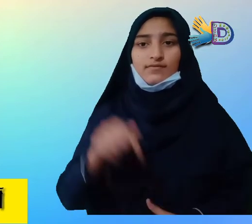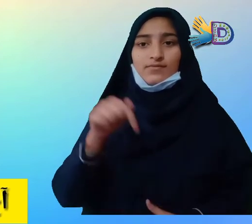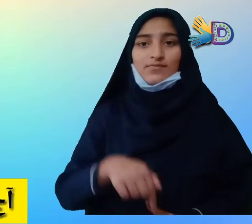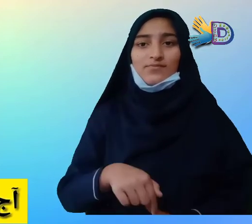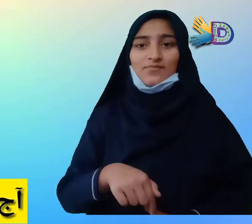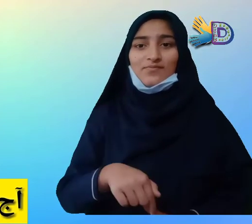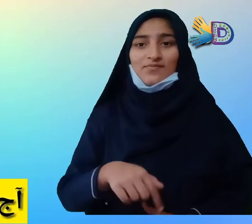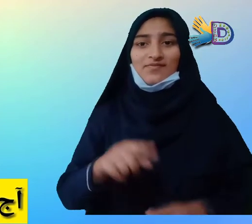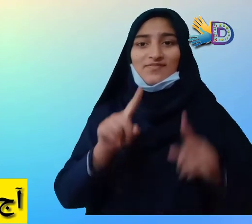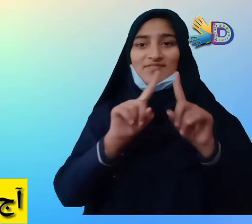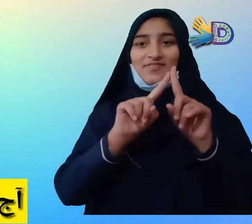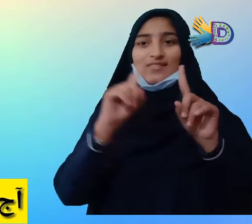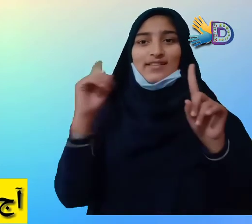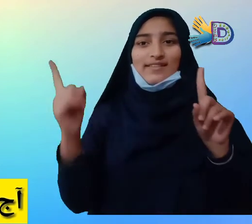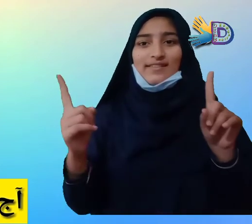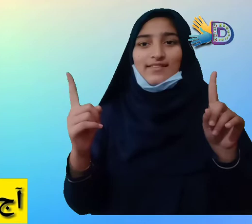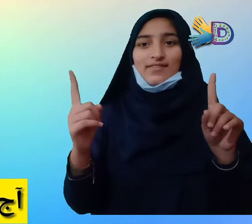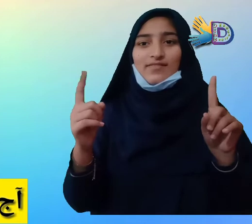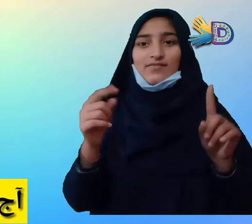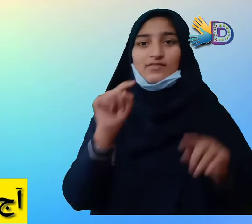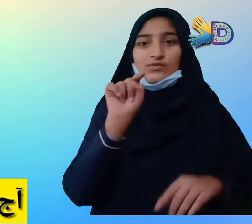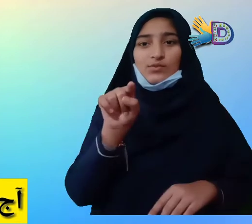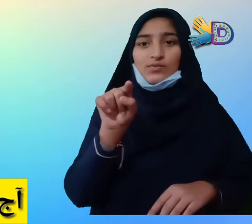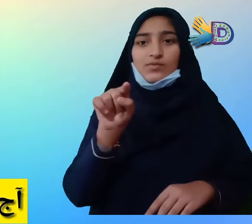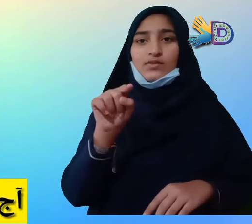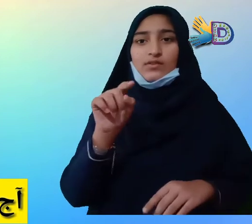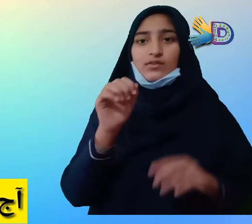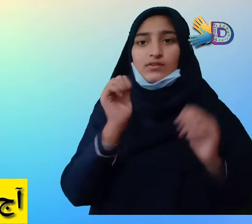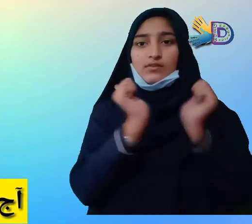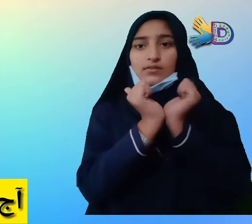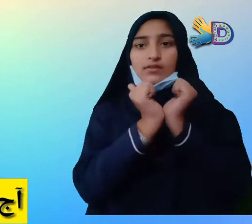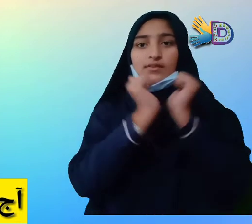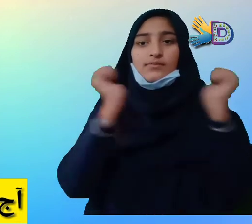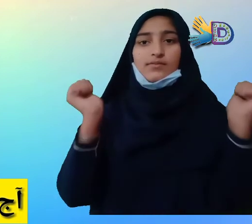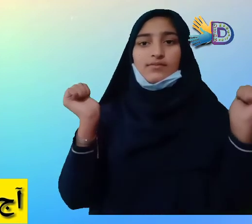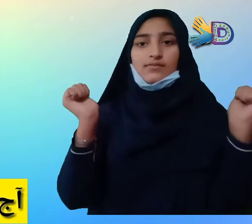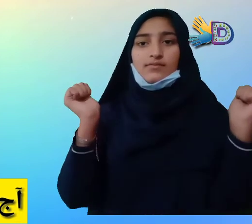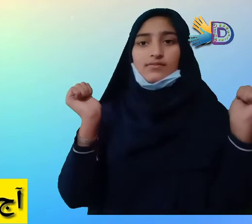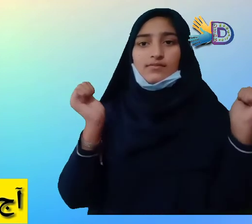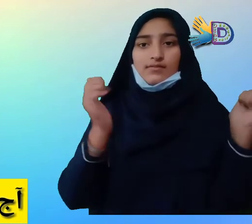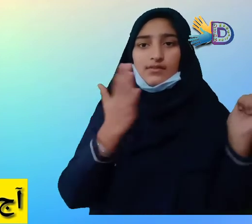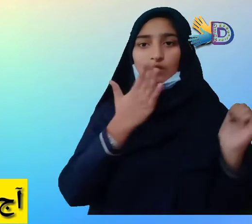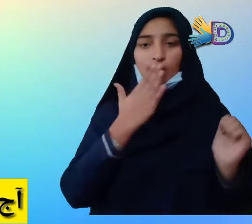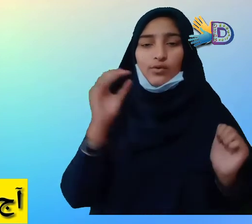आज से तुम आज़ाद हो।